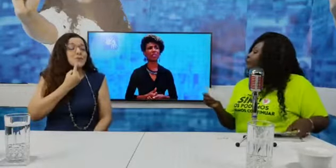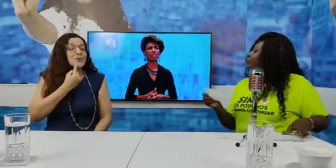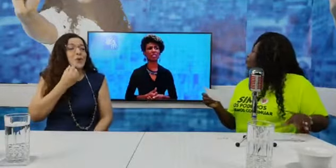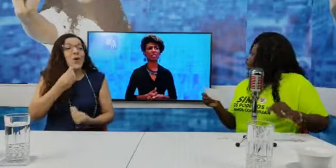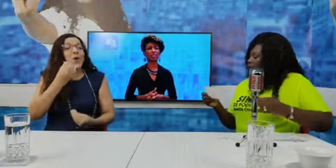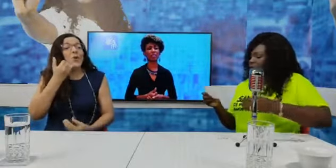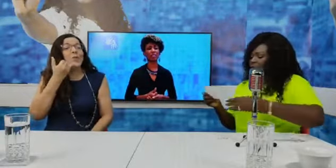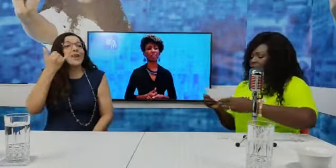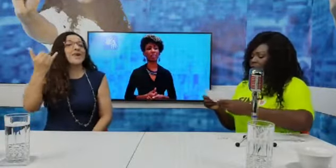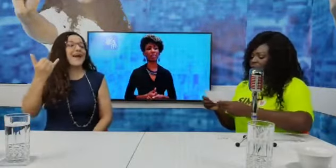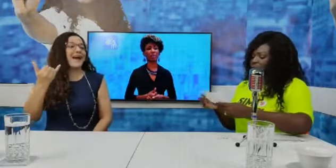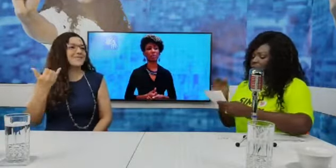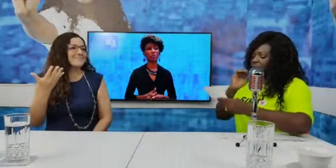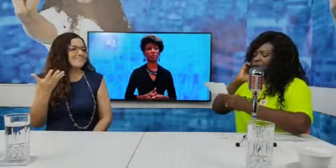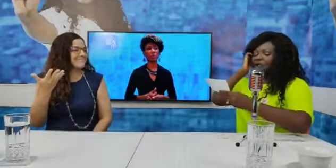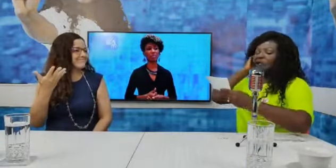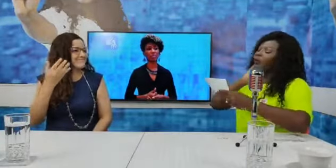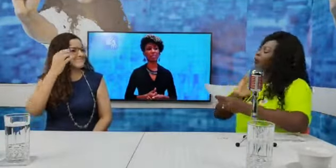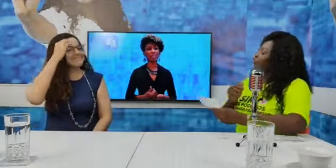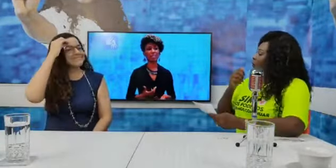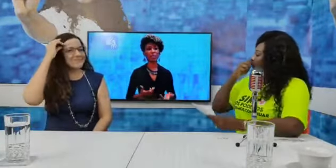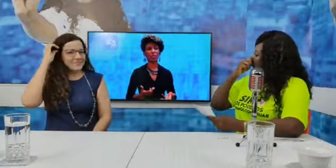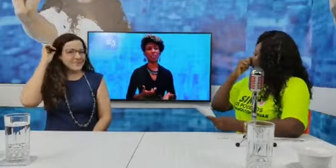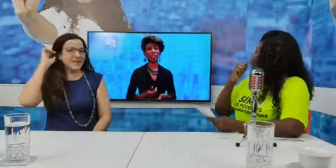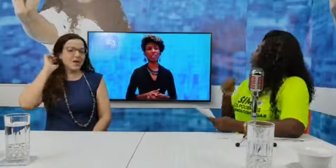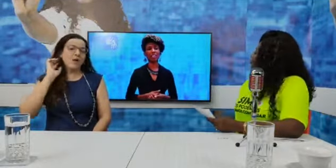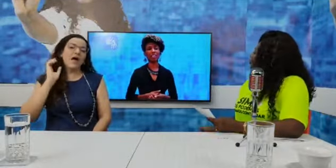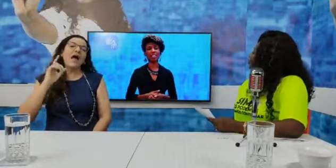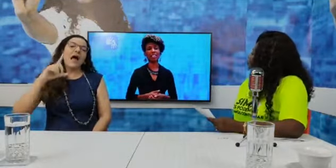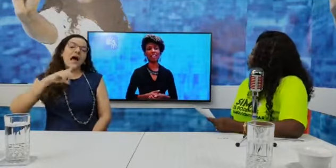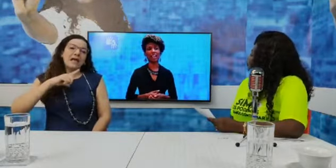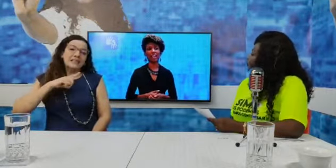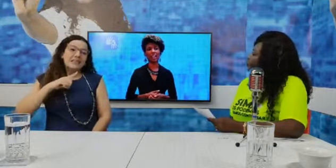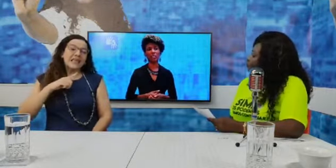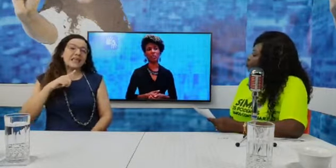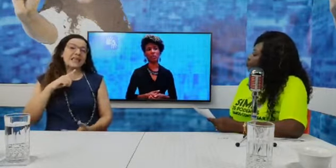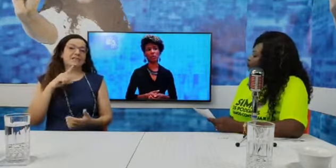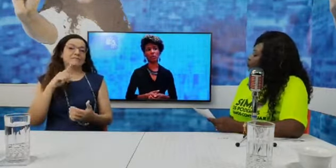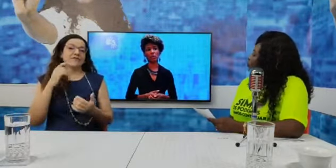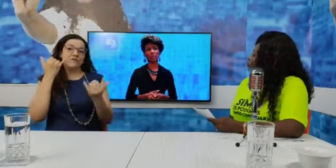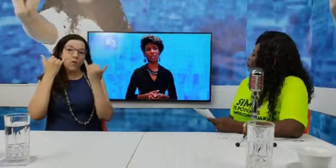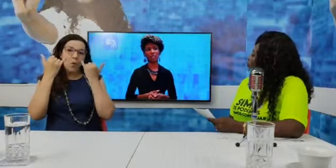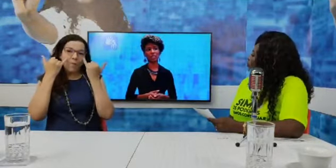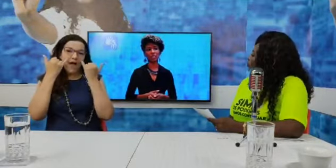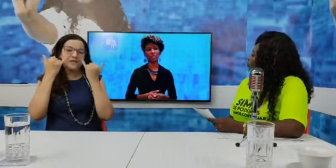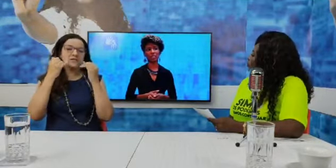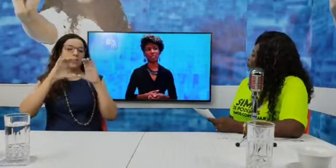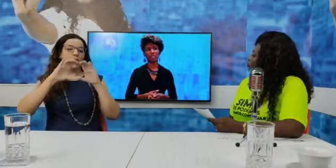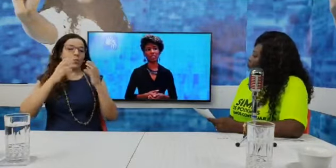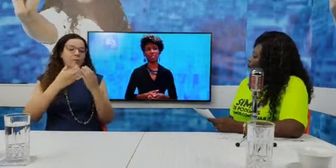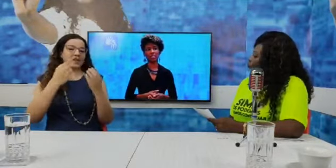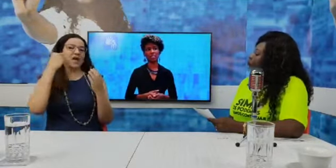Conversar com alguém. Então, falta o quê? Eu sou surdo, não tem como ele acessar a ajuda por meio do telefone.